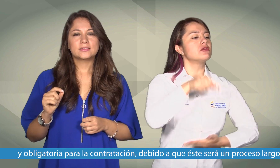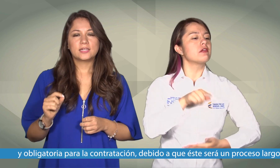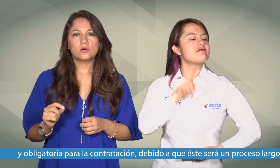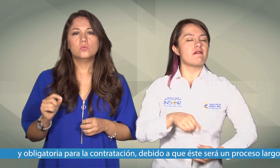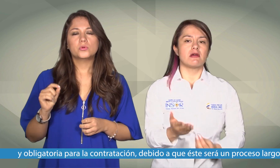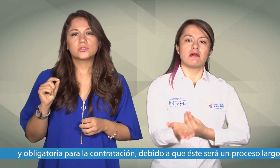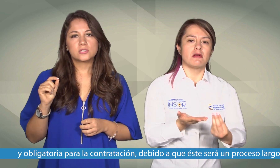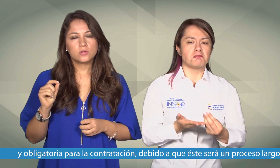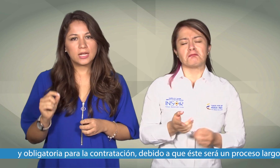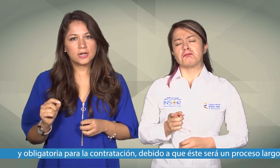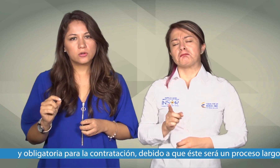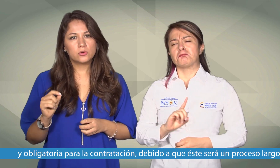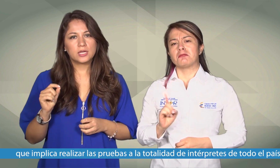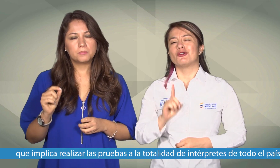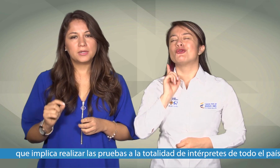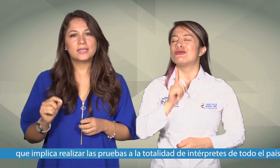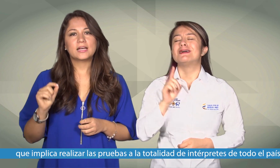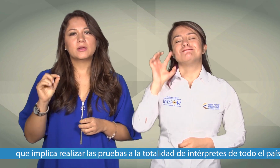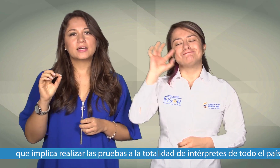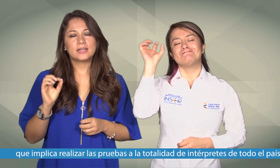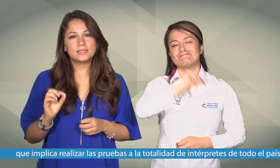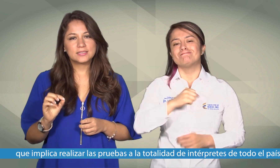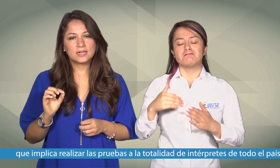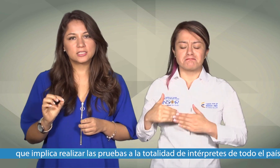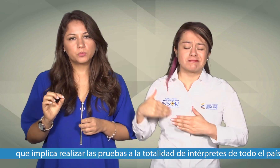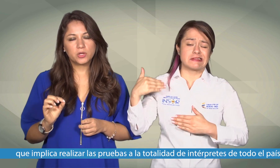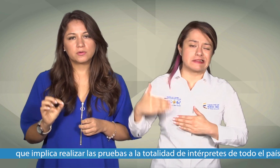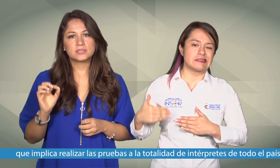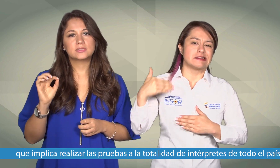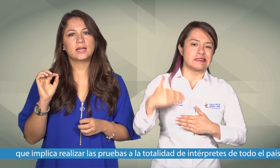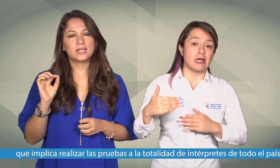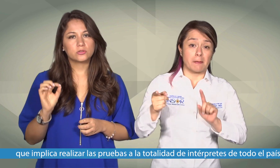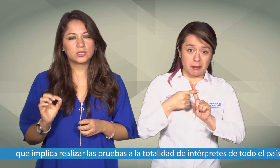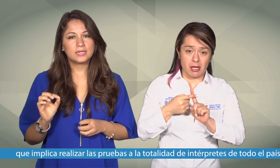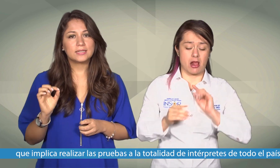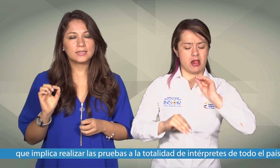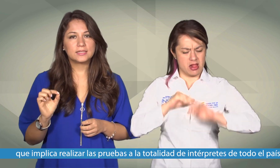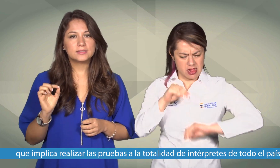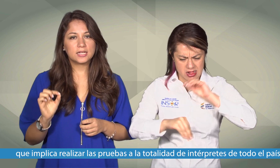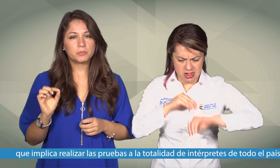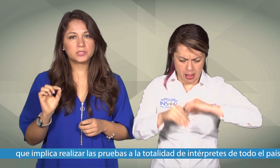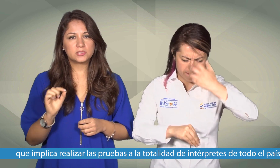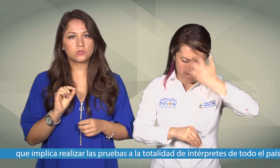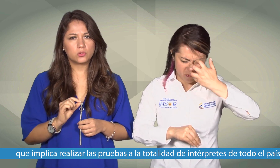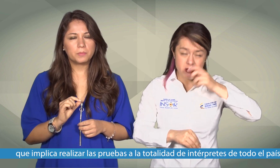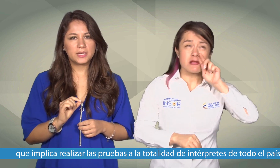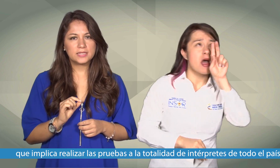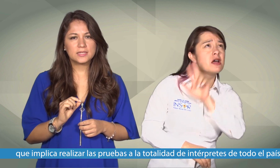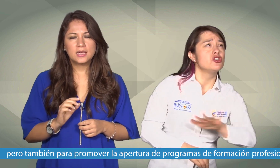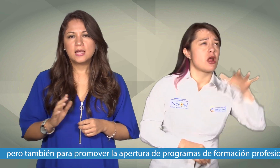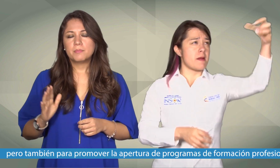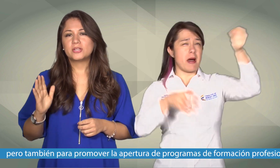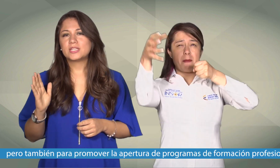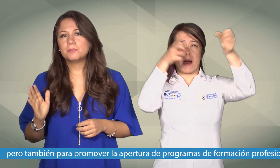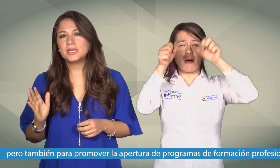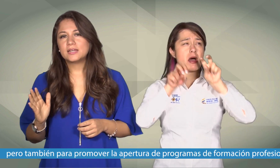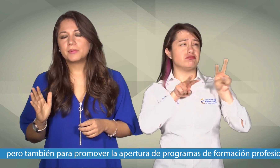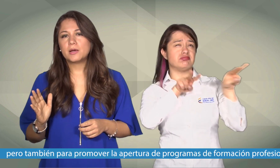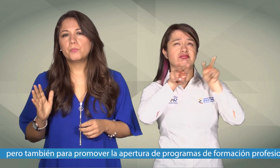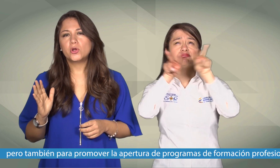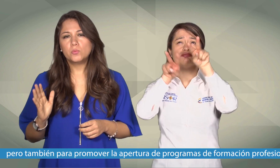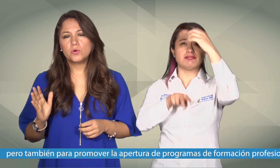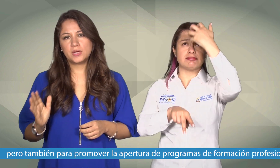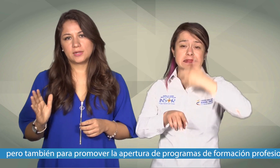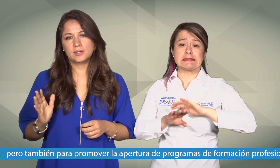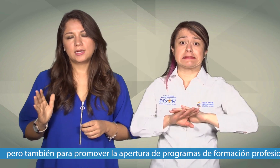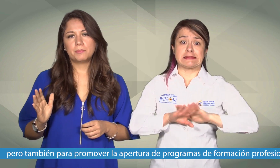a que este será un proceso largo que implica realizar las pruebas a la totalidad de intérpretes de todo el país, pero también